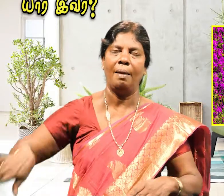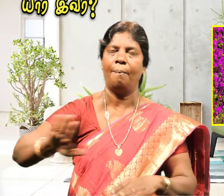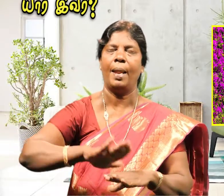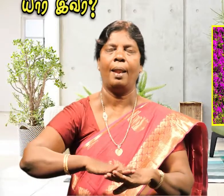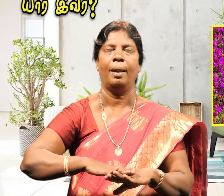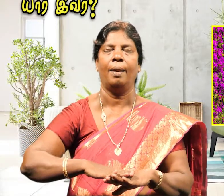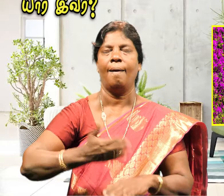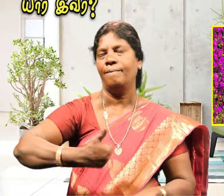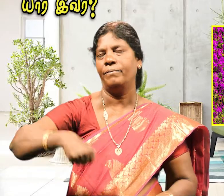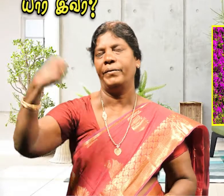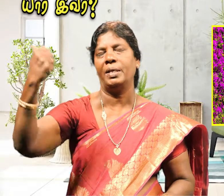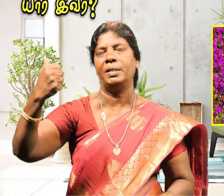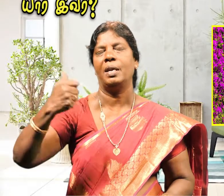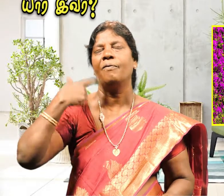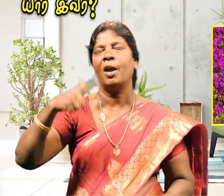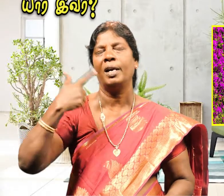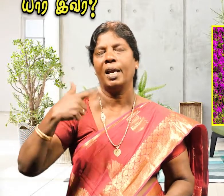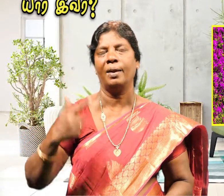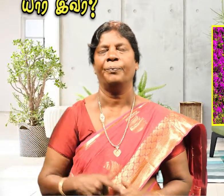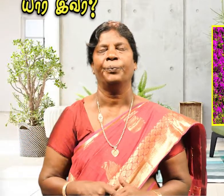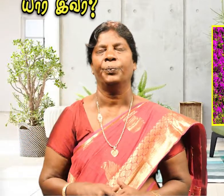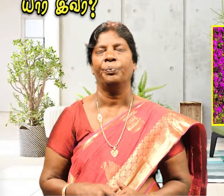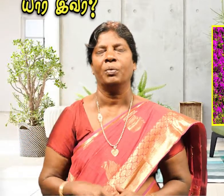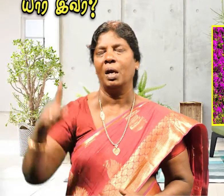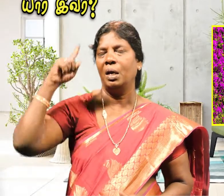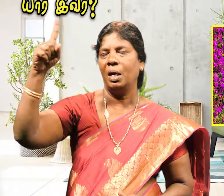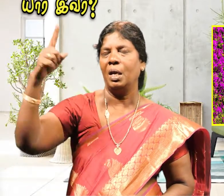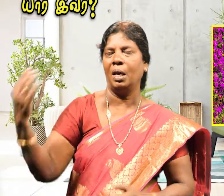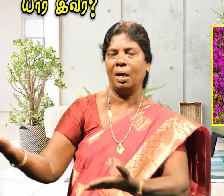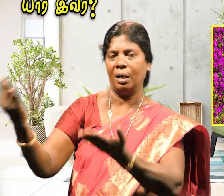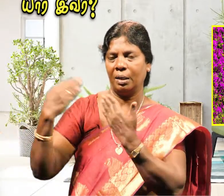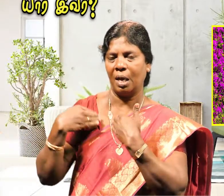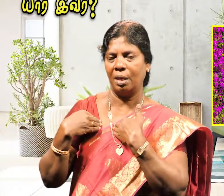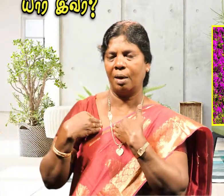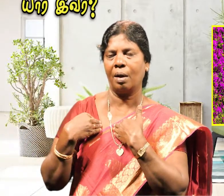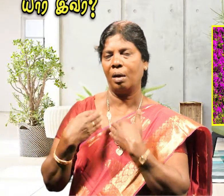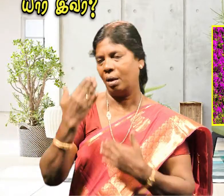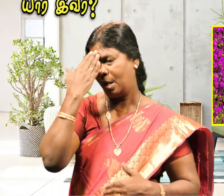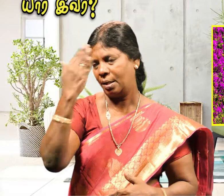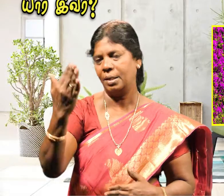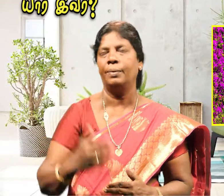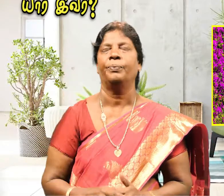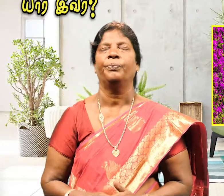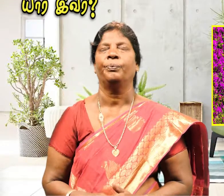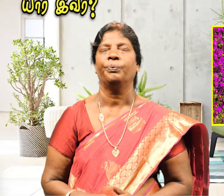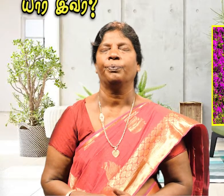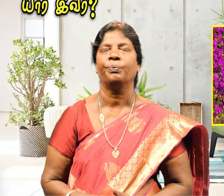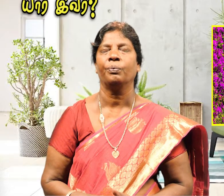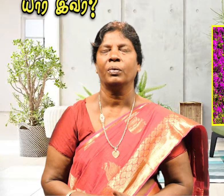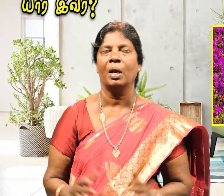சூழ்நிலைகளின் மேல் வெற்றி அடையும் வாழ்க்கையை நீர் எங்களுக்கு தந்தருளி இருப்பதற்காக நன்றி.